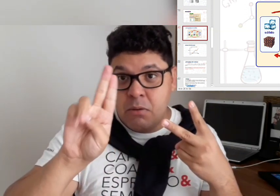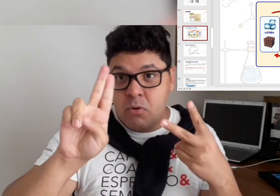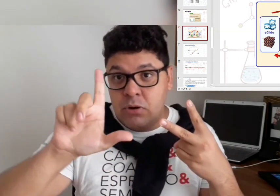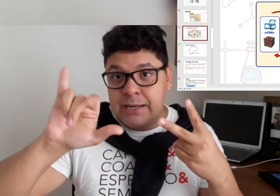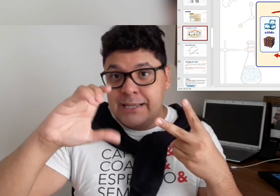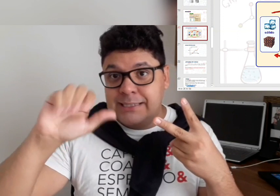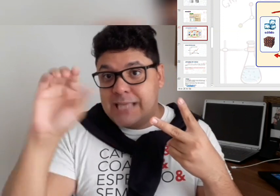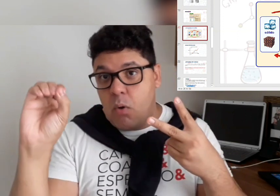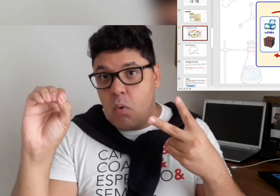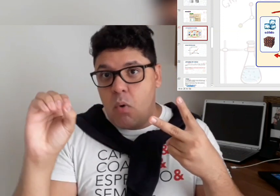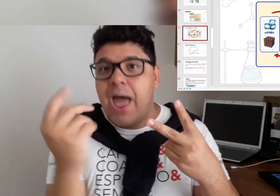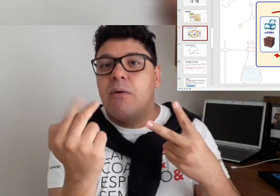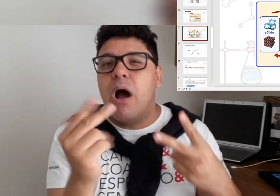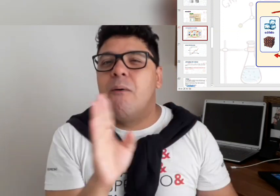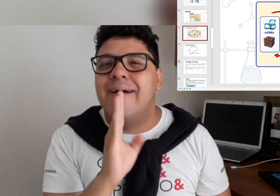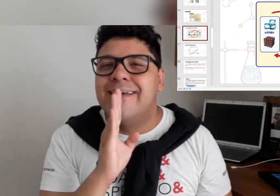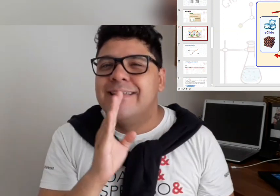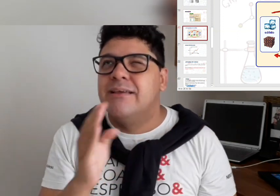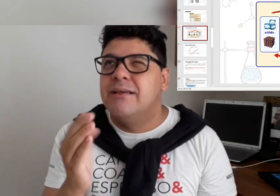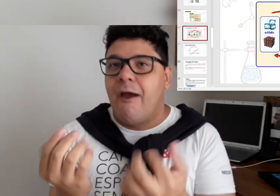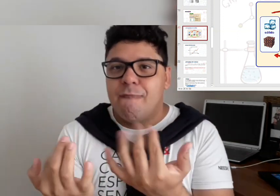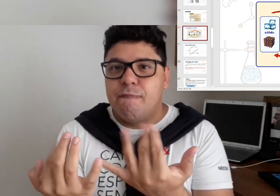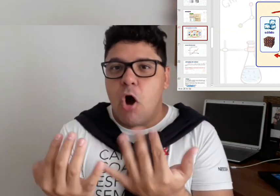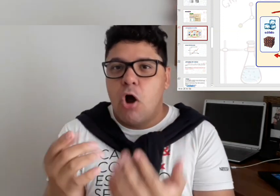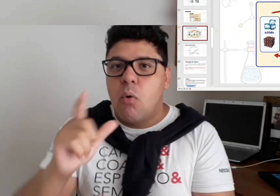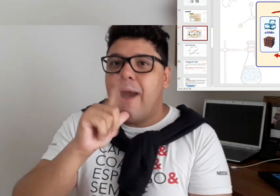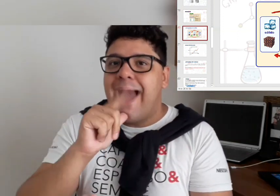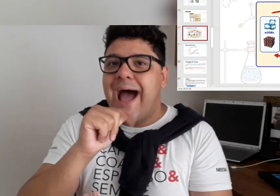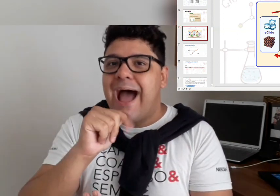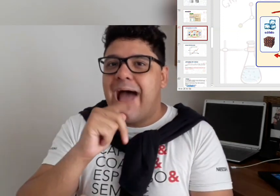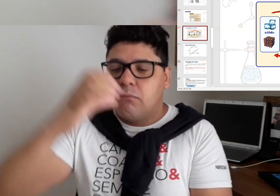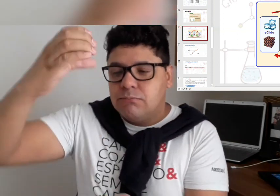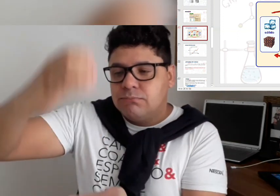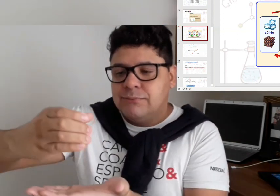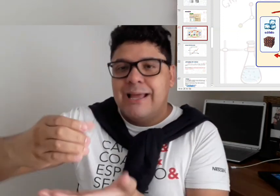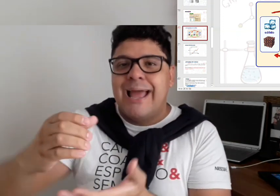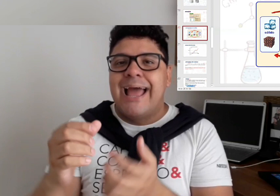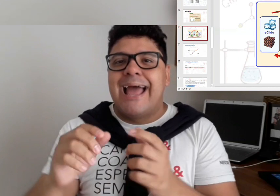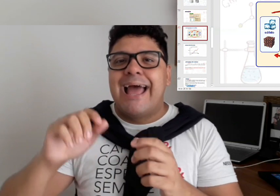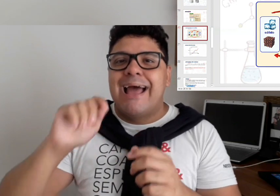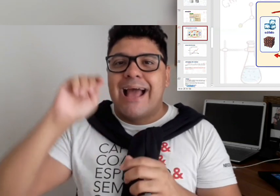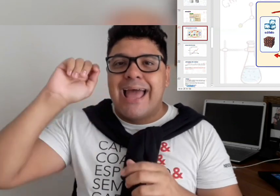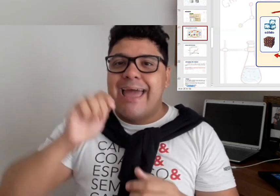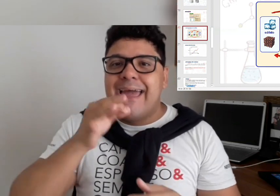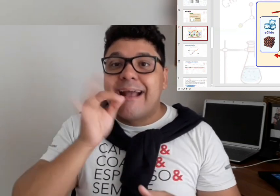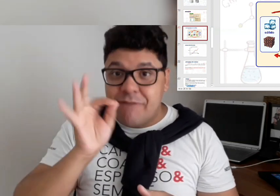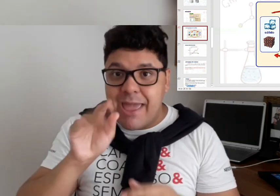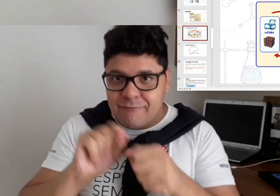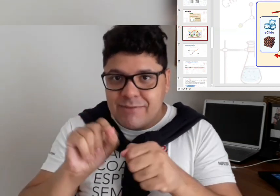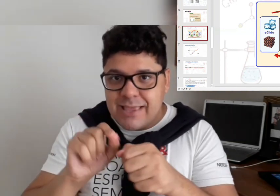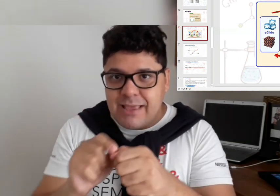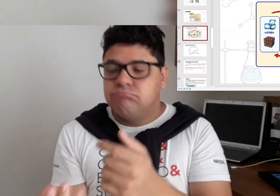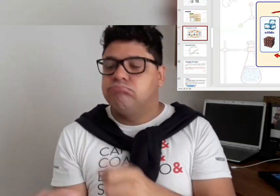Quando a gente coloca a água do café lá para ferver, você não vê que a água começa a fazer aquelas bolhas. Aquilo a gente chama